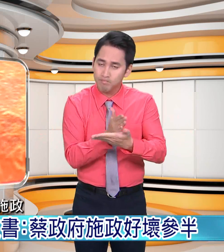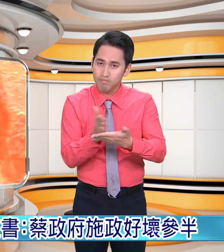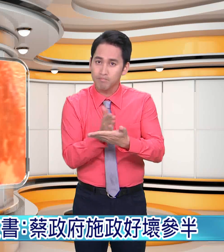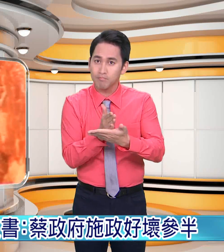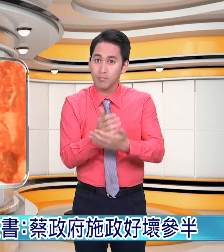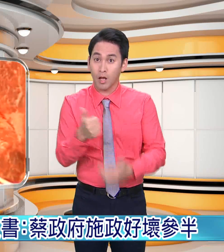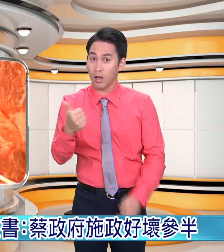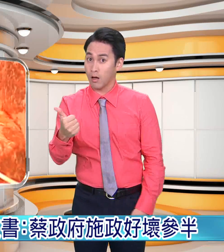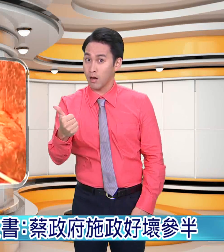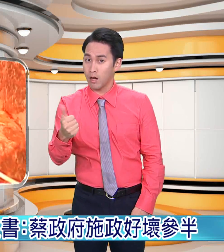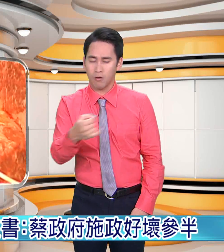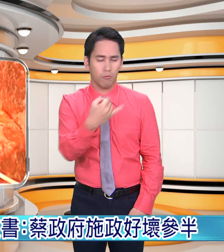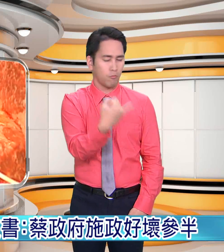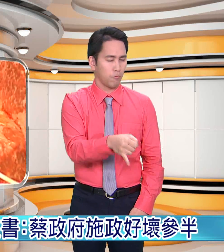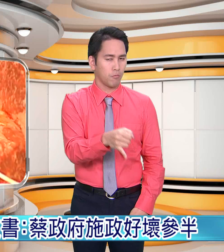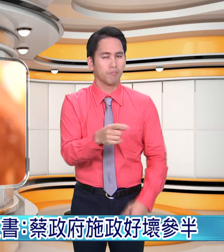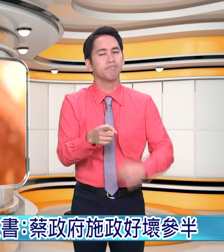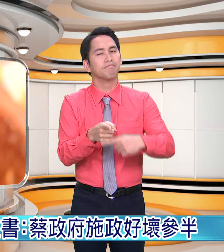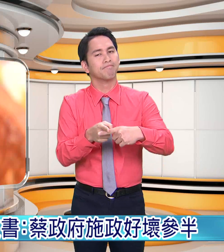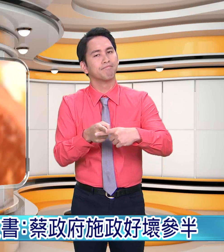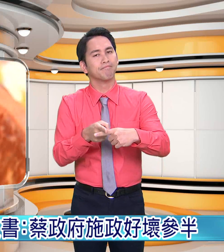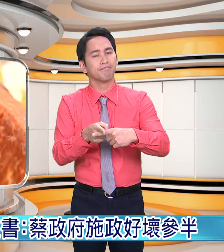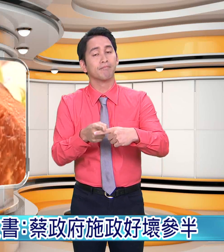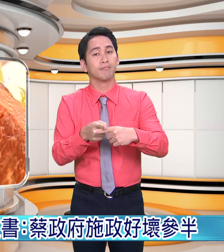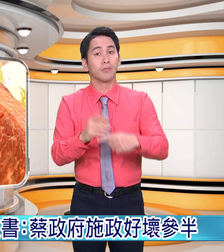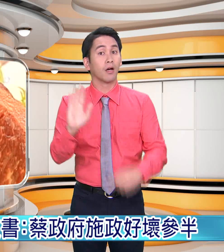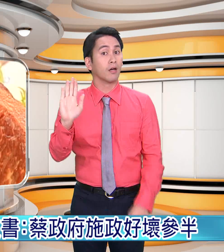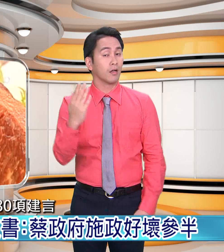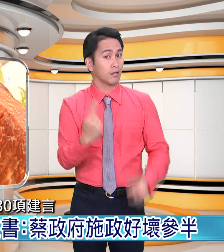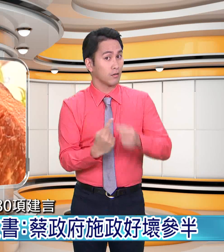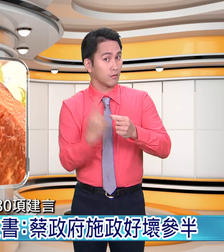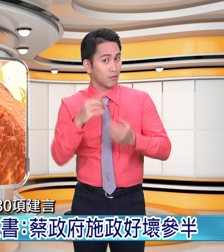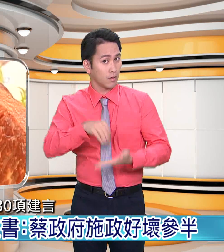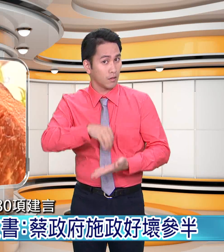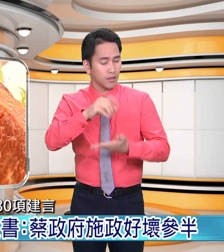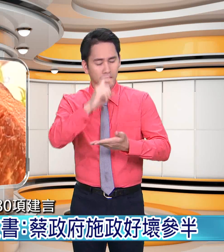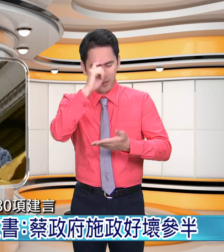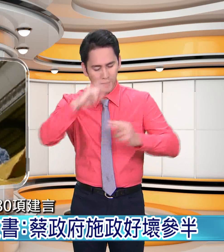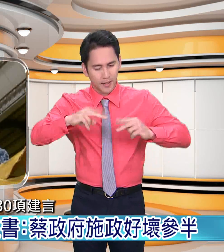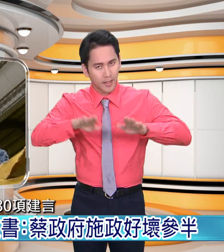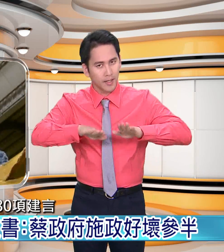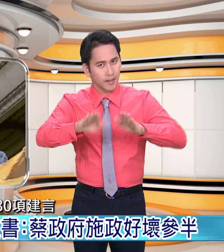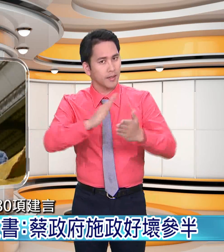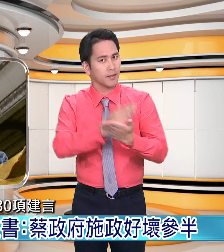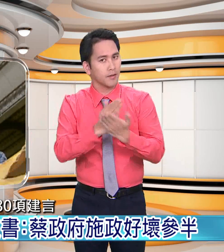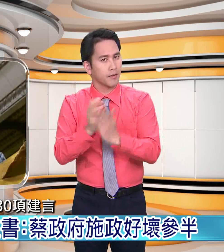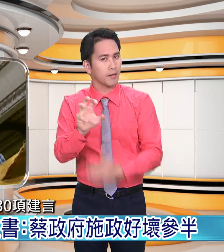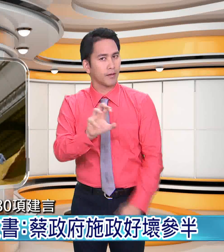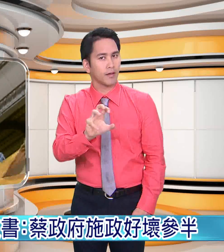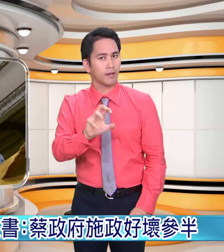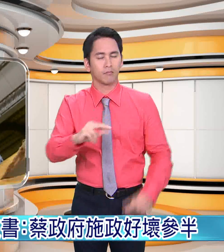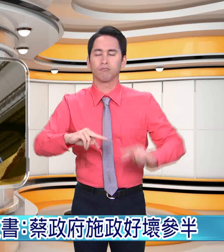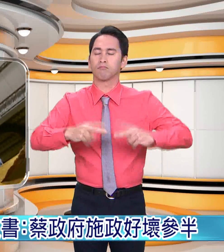认为好坏参半。但是去年提出的80项建言没有一项解